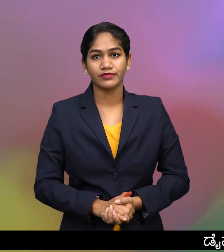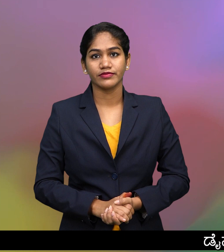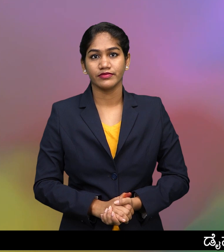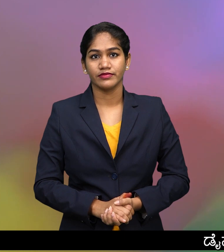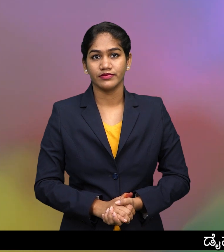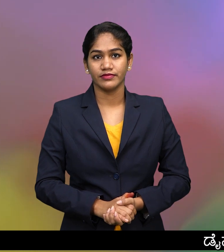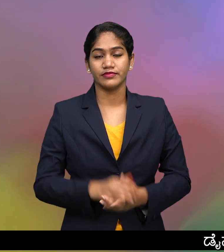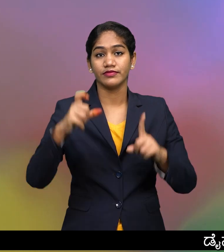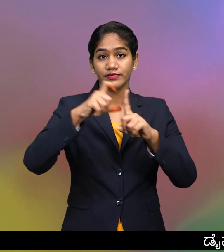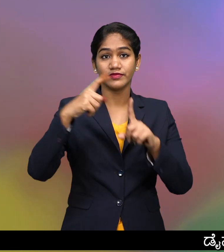ಡ್ರೈನಾಲ್ಫೊಲೋನ್,